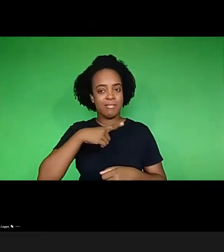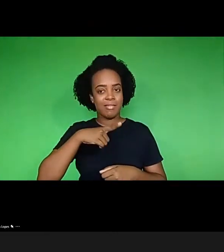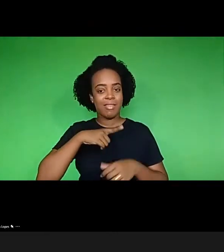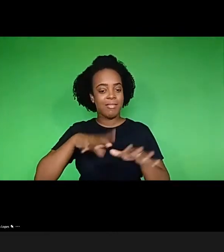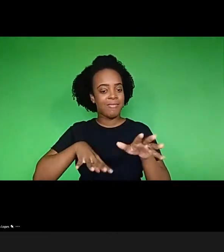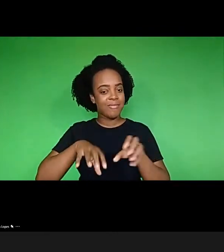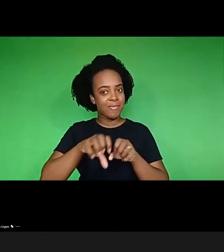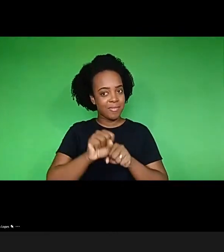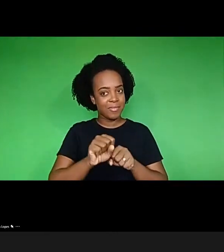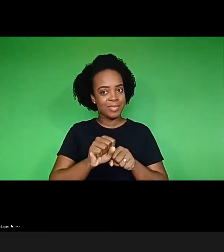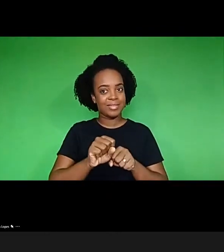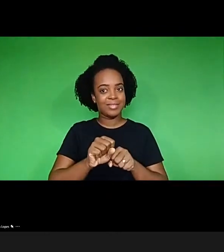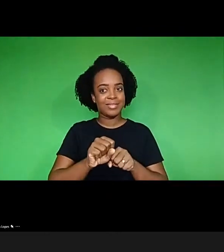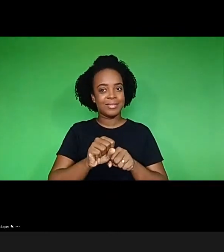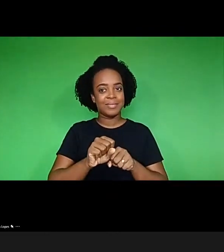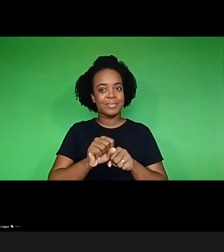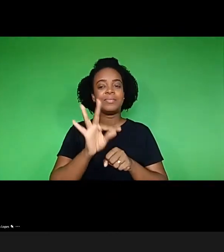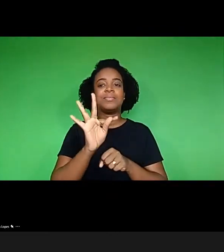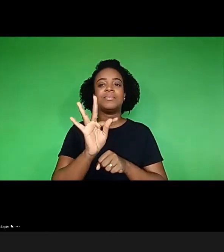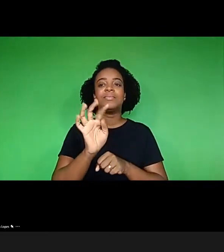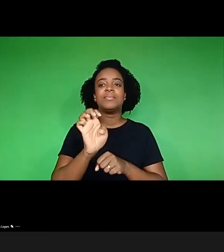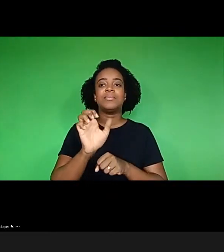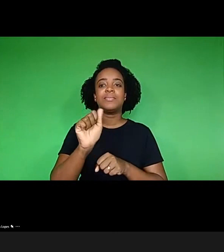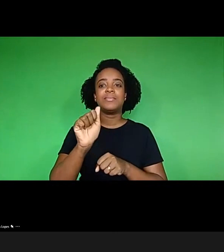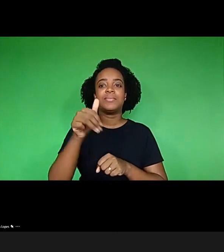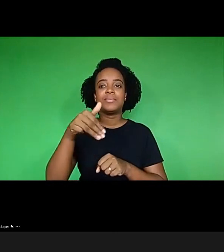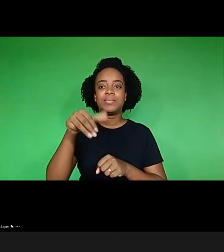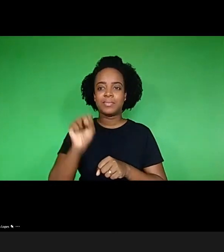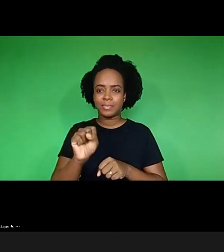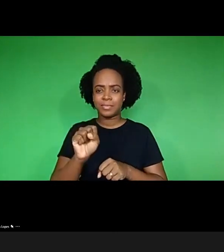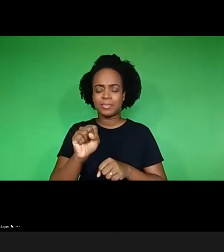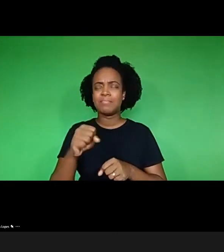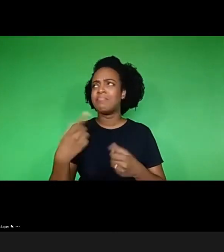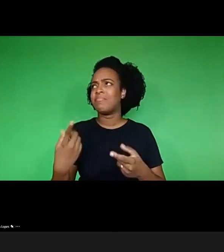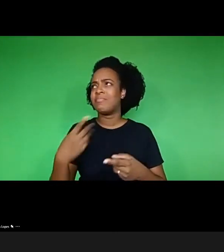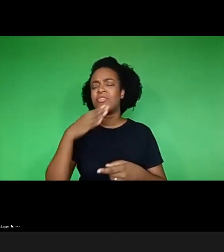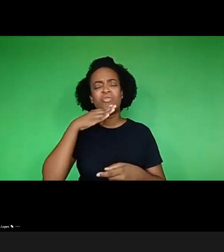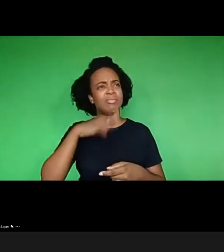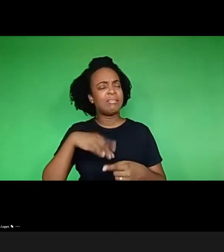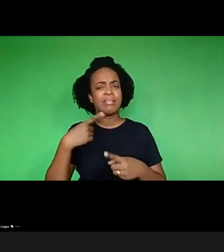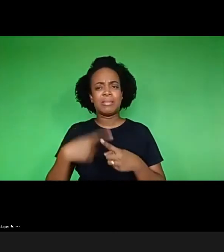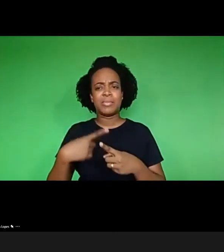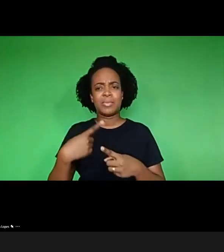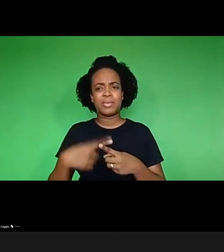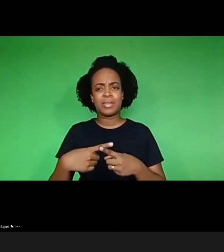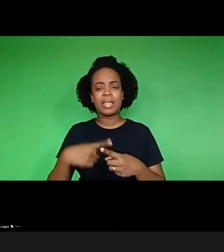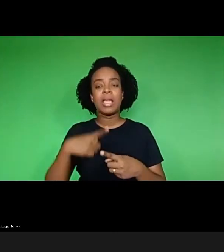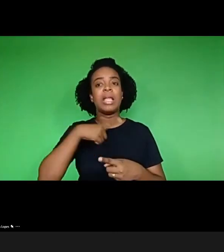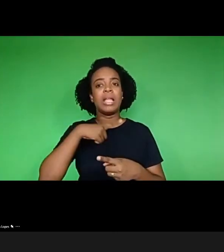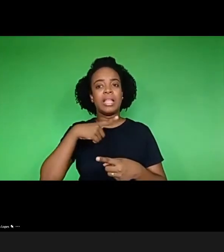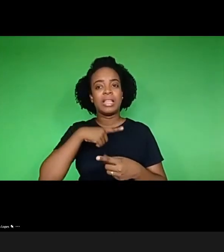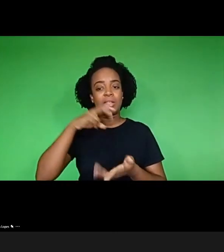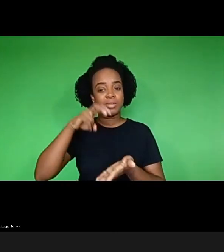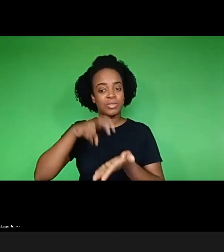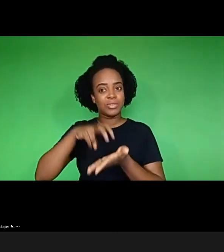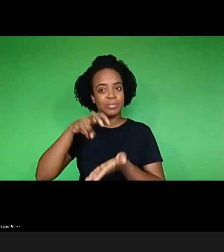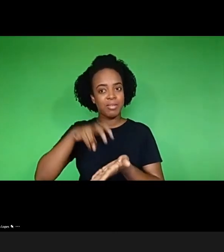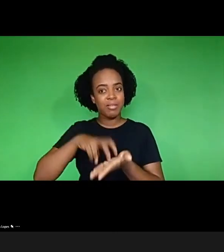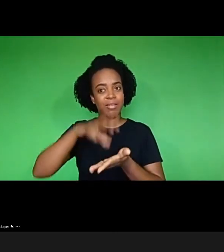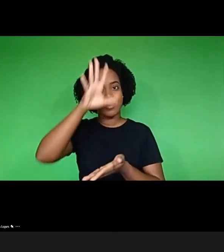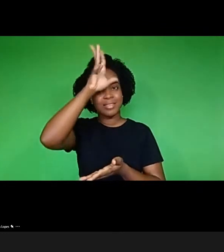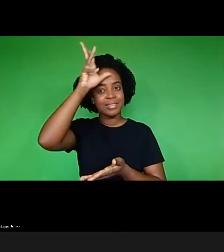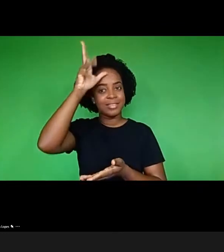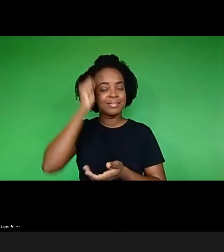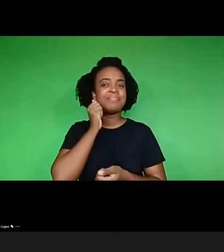plataforma Teams. Por que na quinta-feira vai ser à tarde? Porque de manhã nós temos o encontro do NEAB, tá? Que vai